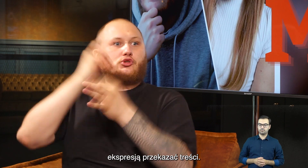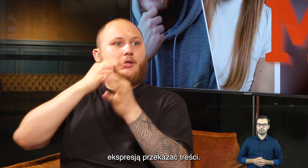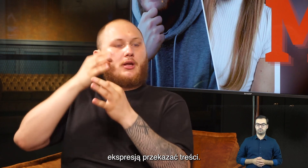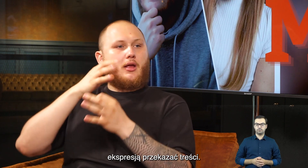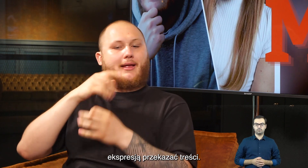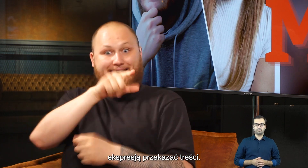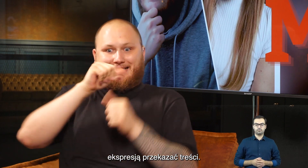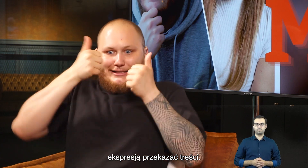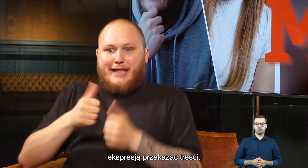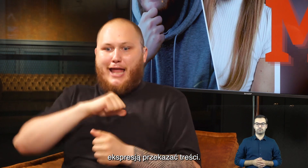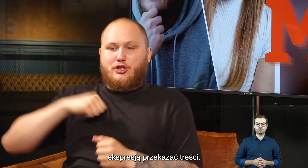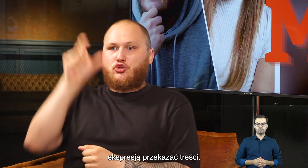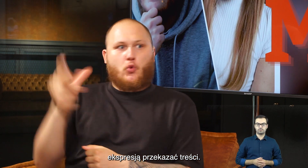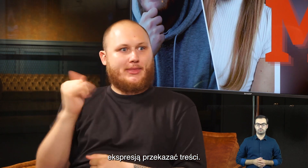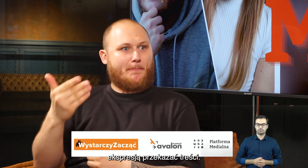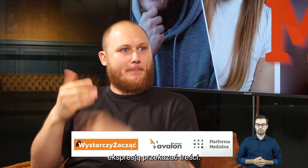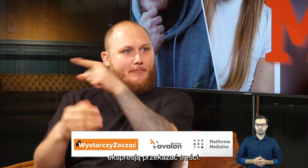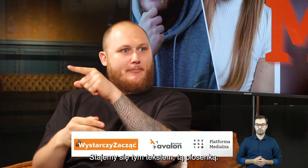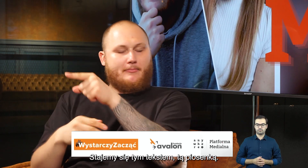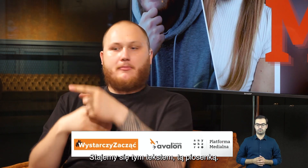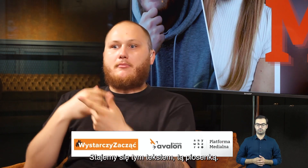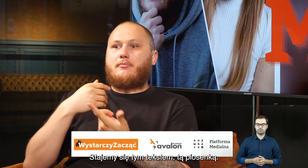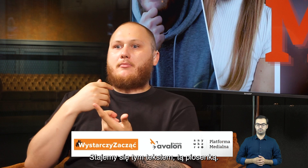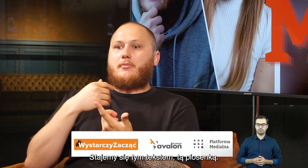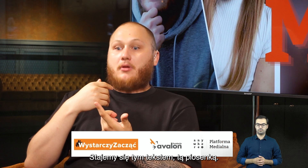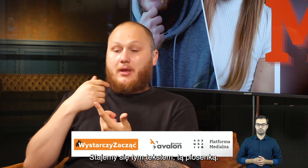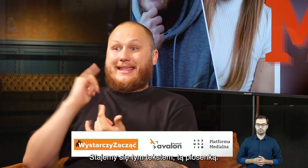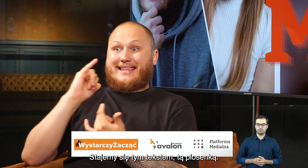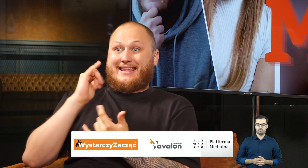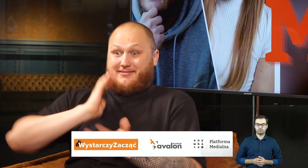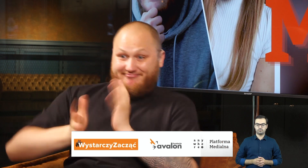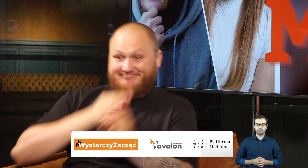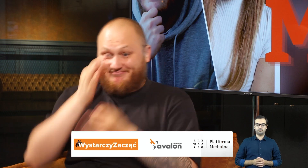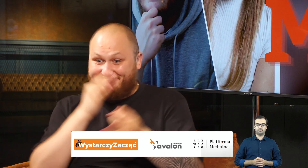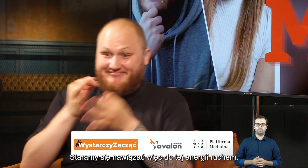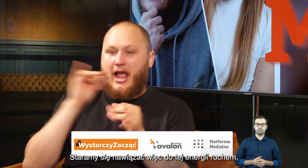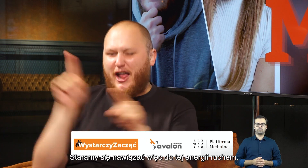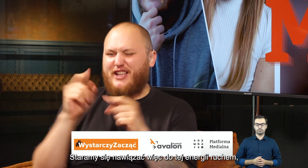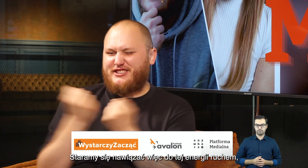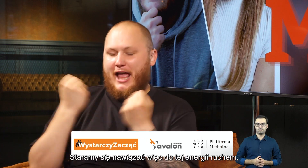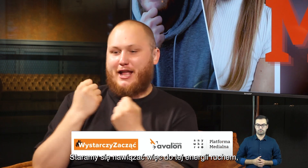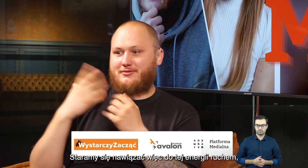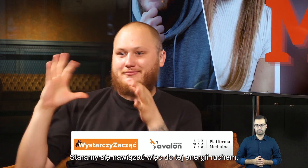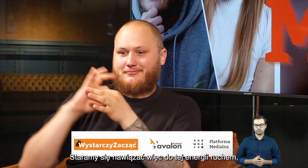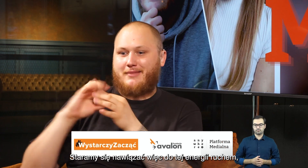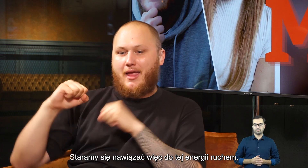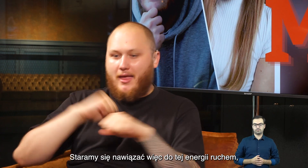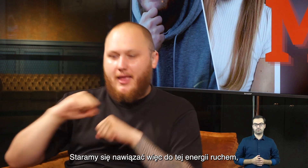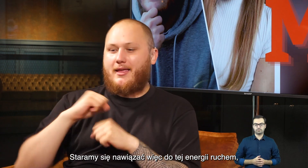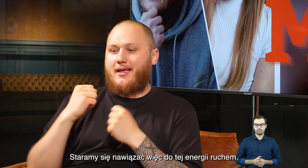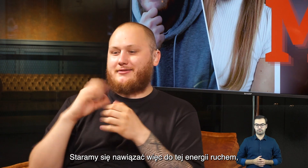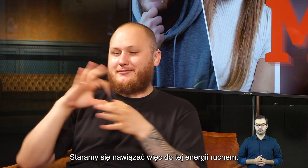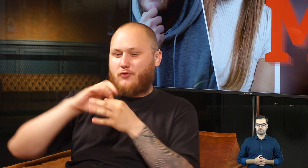ciałem, mimiką, ekspresją przekazać. Stajemy się tym tekstem, tą piosenką, więc staramy